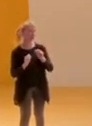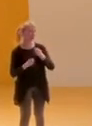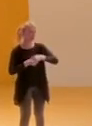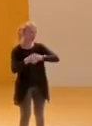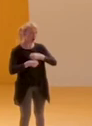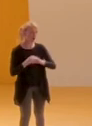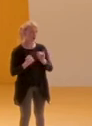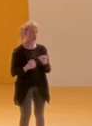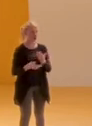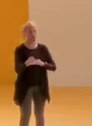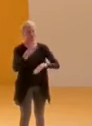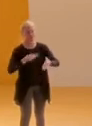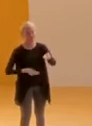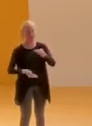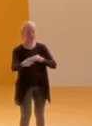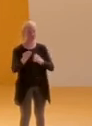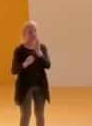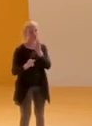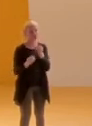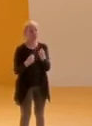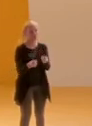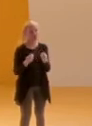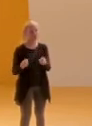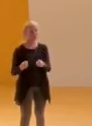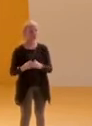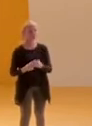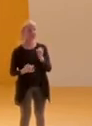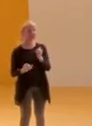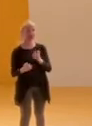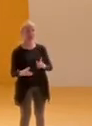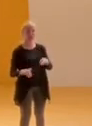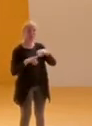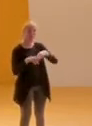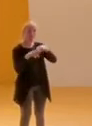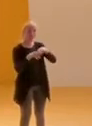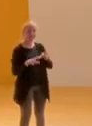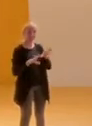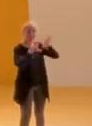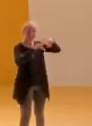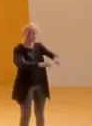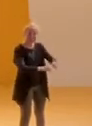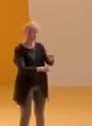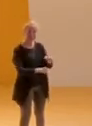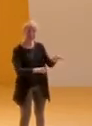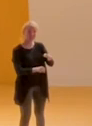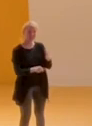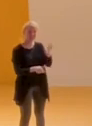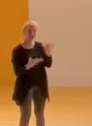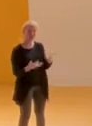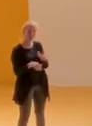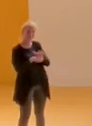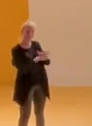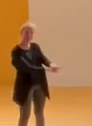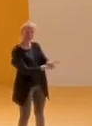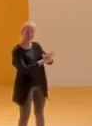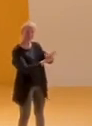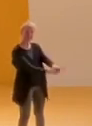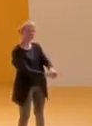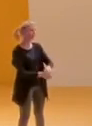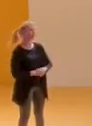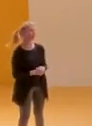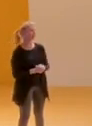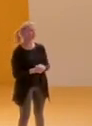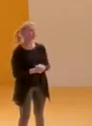płatniczy co więcej kiedy się pojawili na wyspie kolonizatorzy i chcieli wywrzeć presję na mieszkańcach